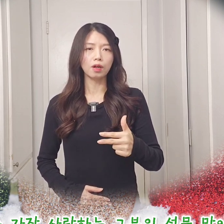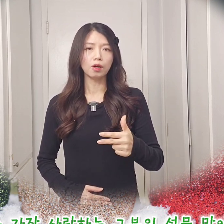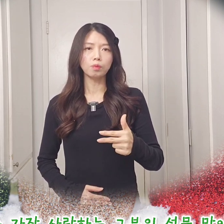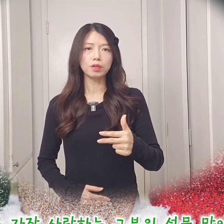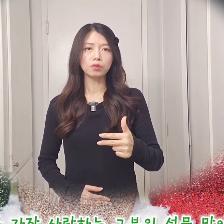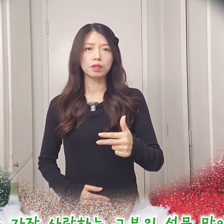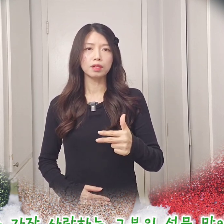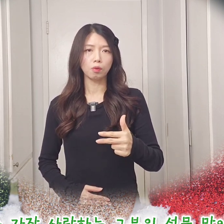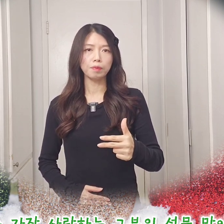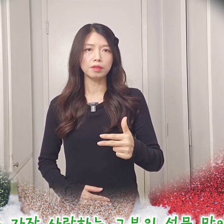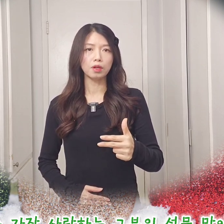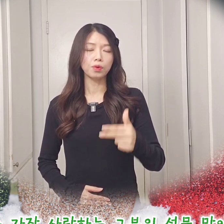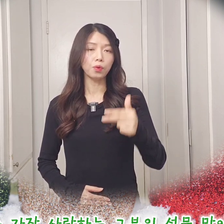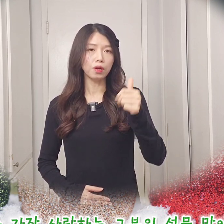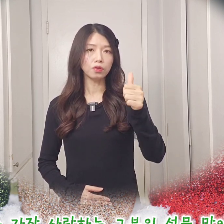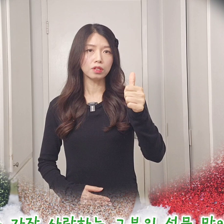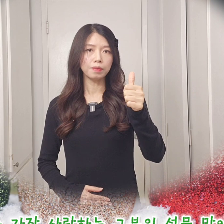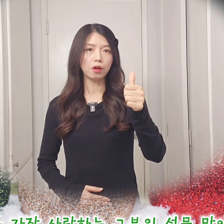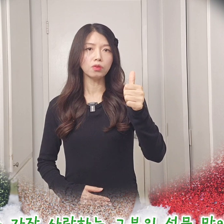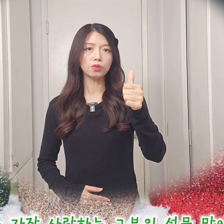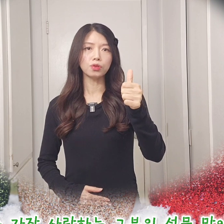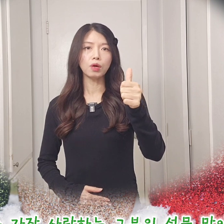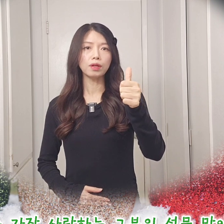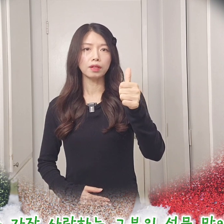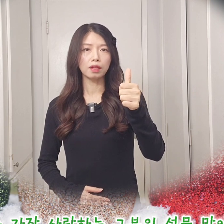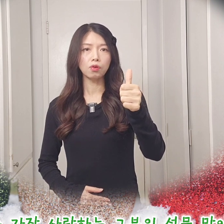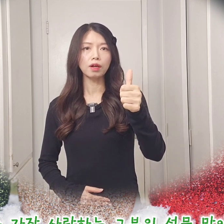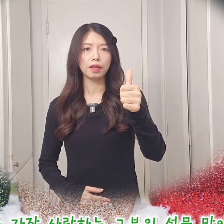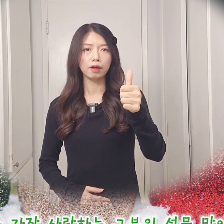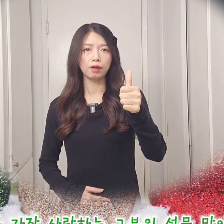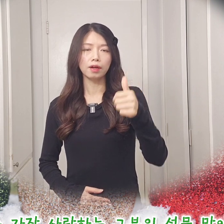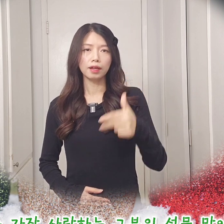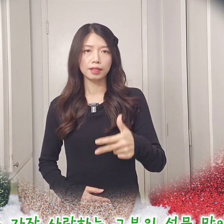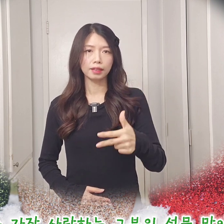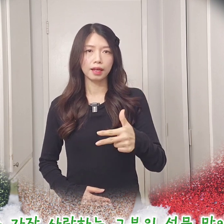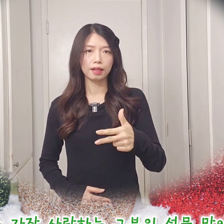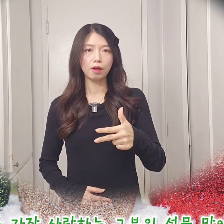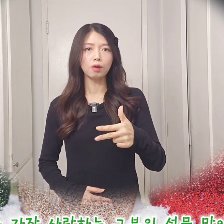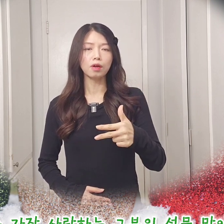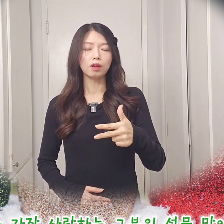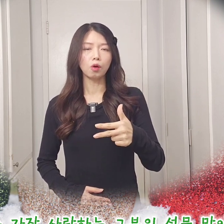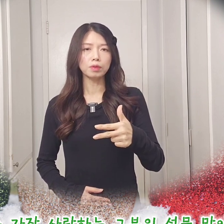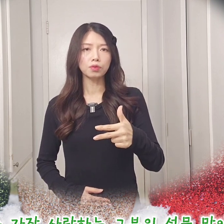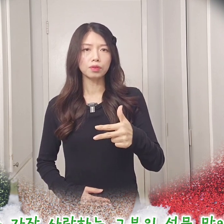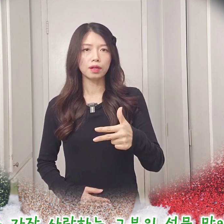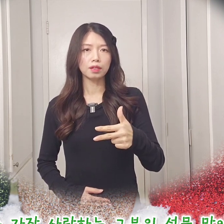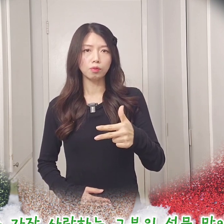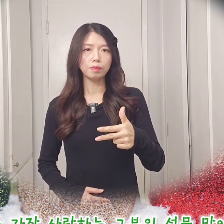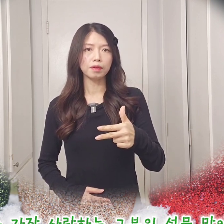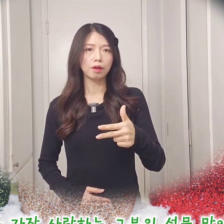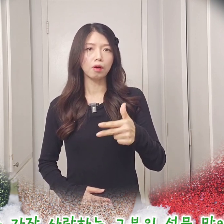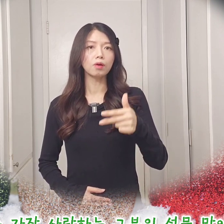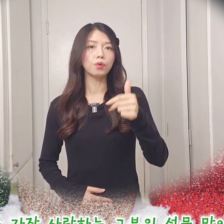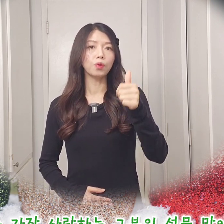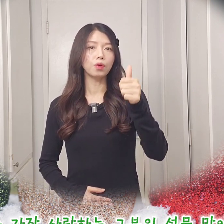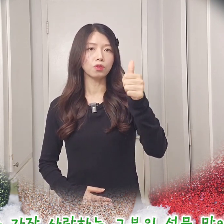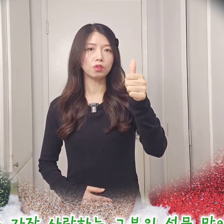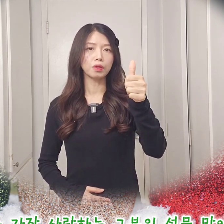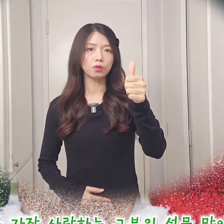검지, 중지를 접으면서 위로 올려주시면 주라고 한 뜻의 수어가 돼요. 이 상태에서 검지, 중지를 접으면서 위로 올려주시면